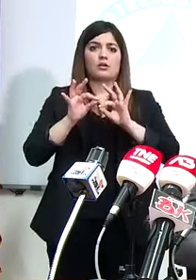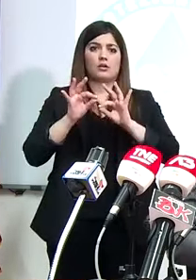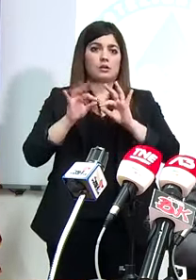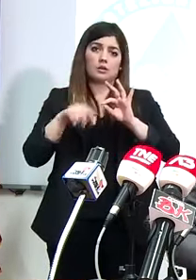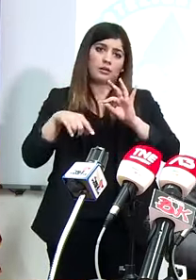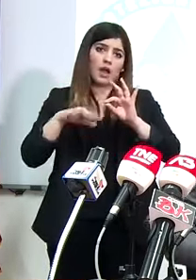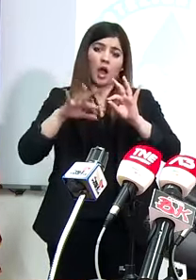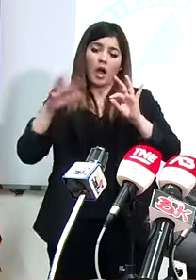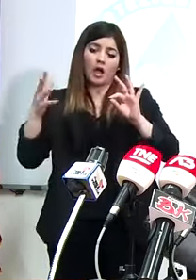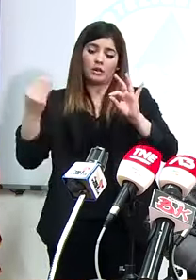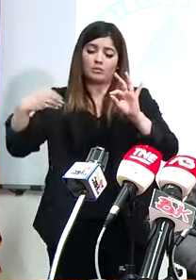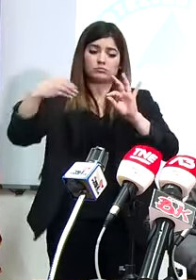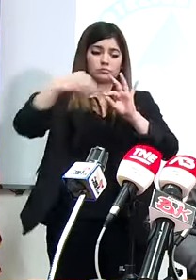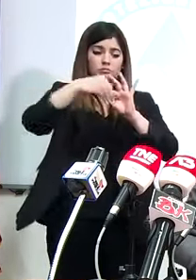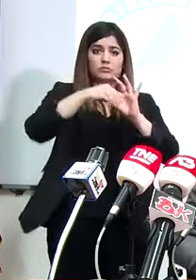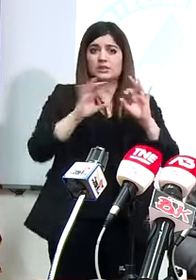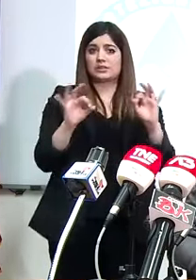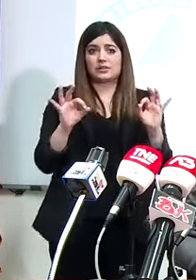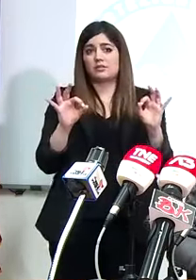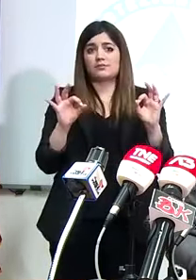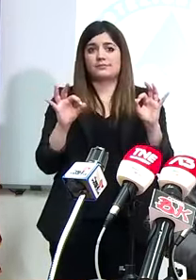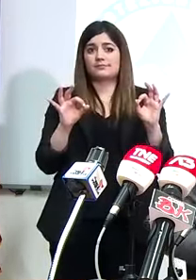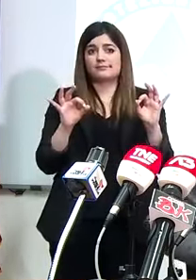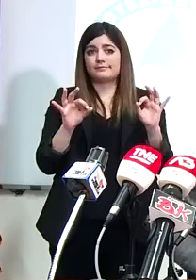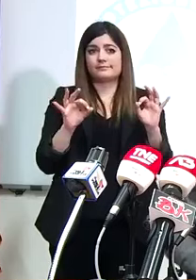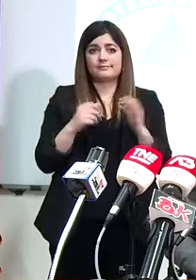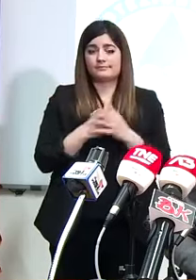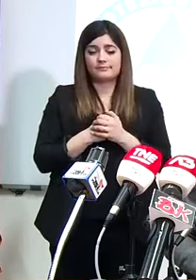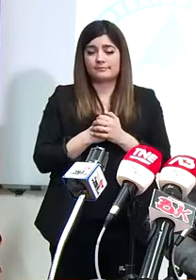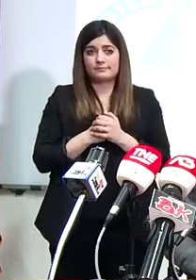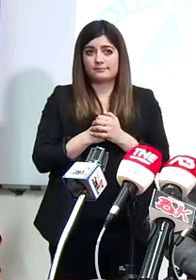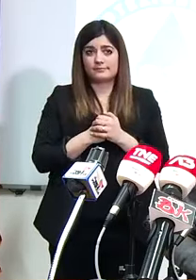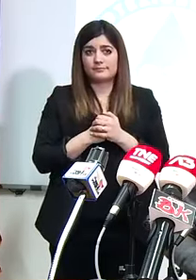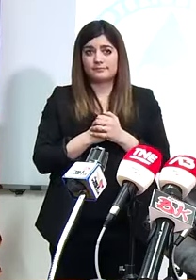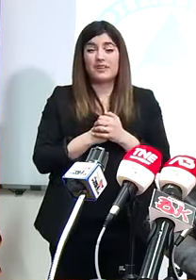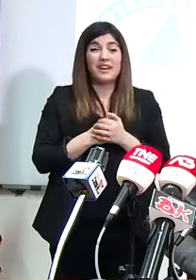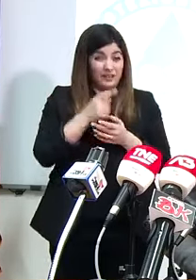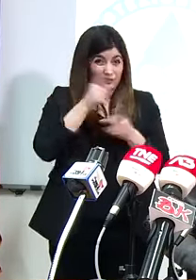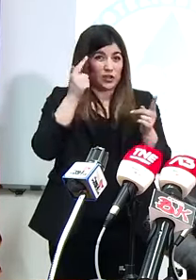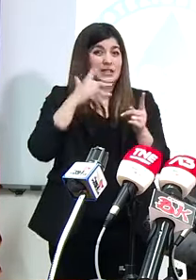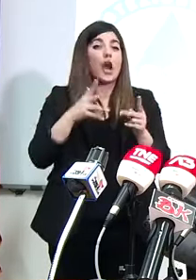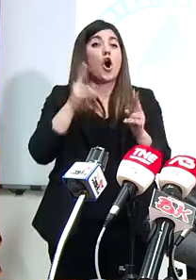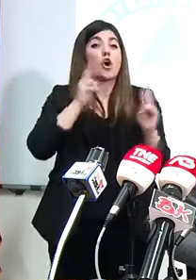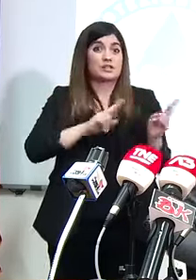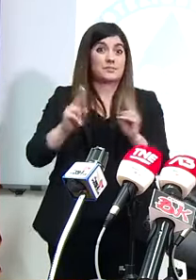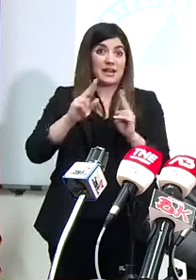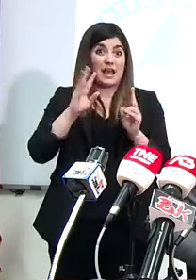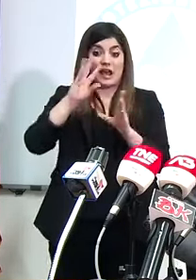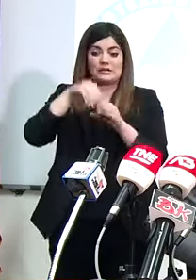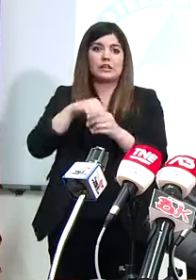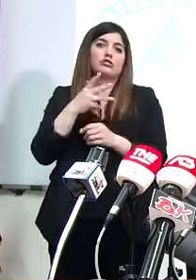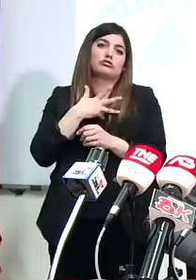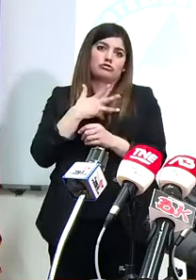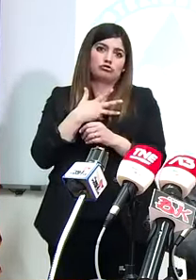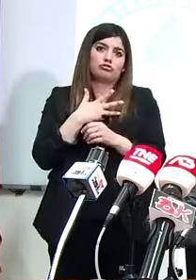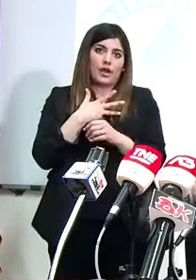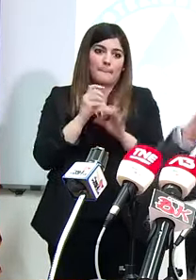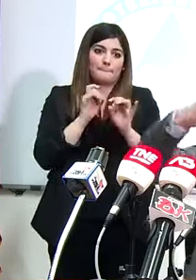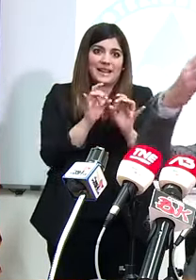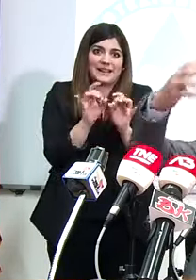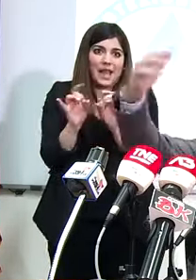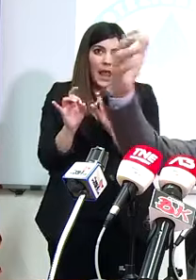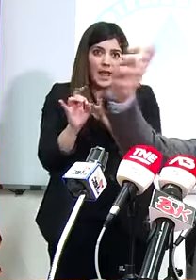si riempiono di batteri si riempiono di patogeni e quindi dovranno necessariamente c'è la sanificazione fino a che punto possiamo